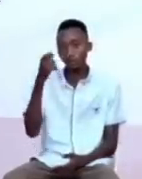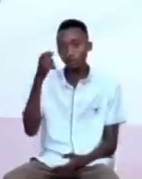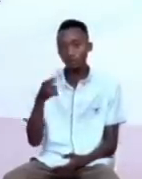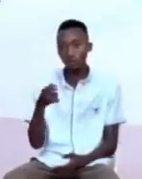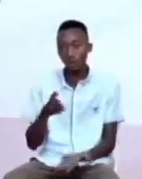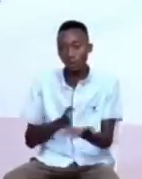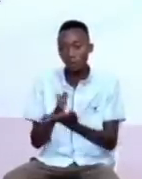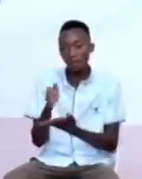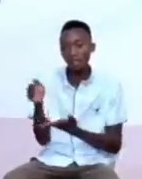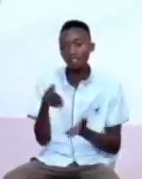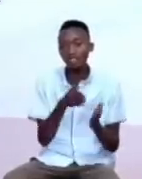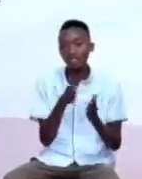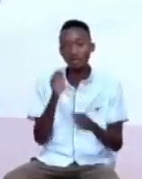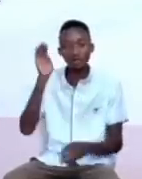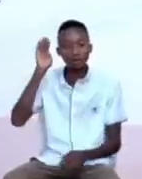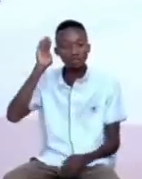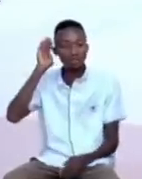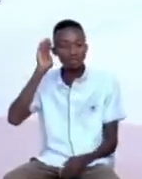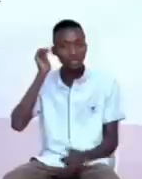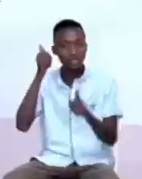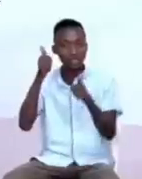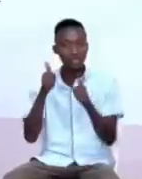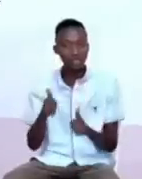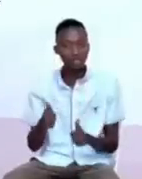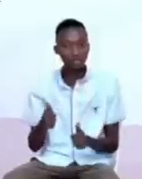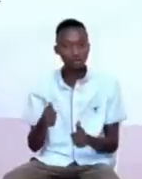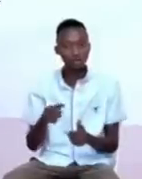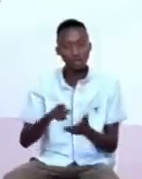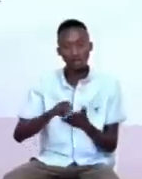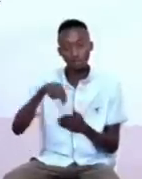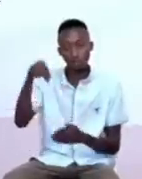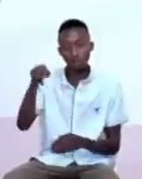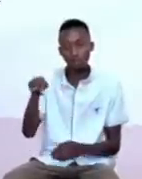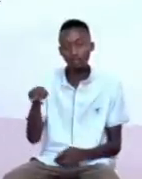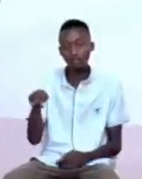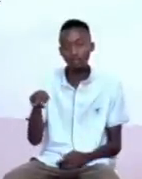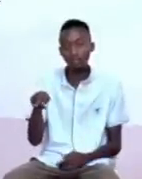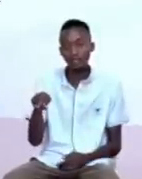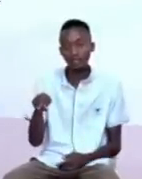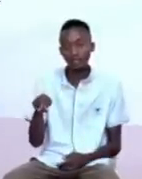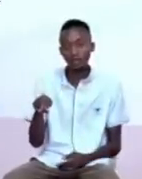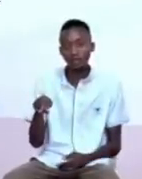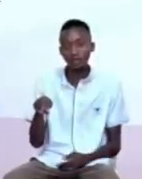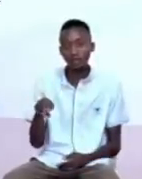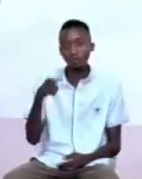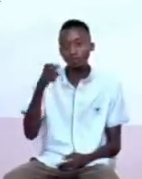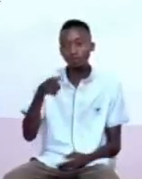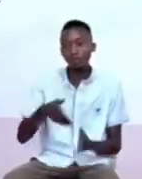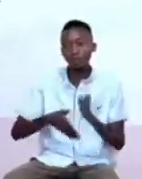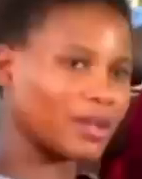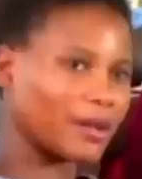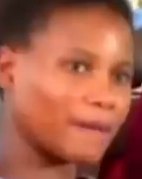yukoje, mpe heshima, mtendee sawa, hujui atakaye kuokoa kesho ni nani.